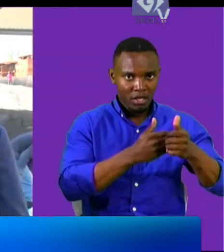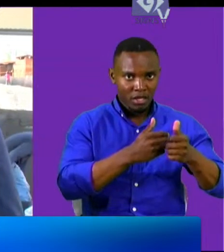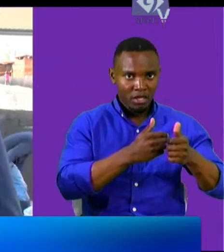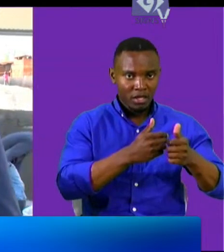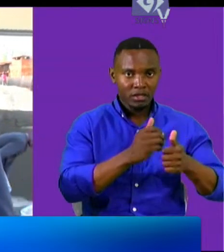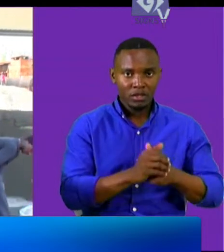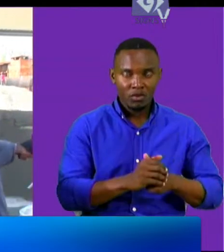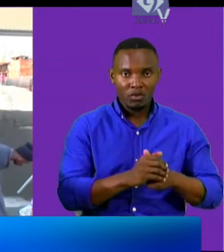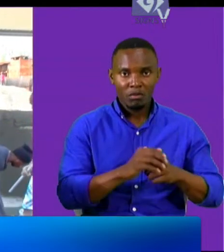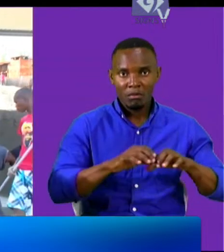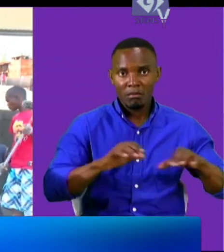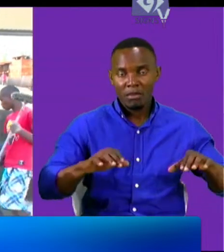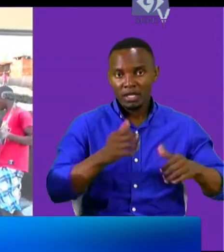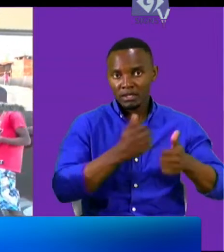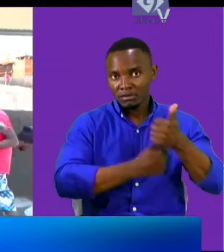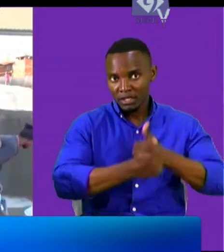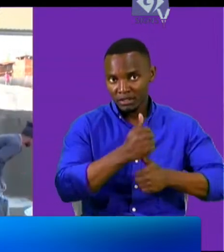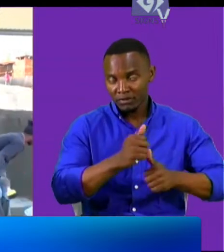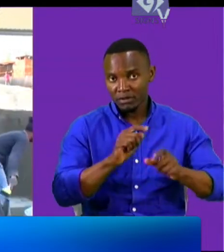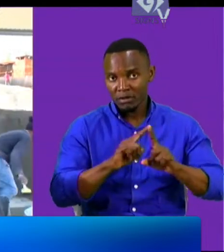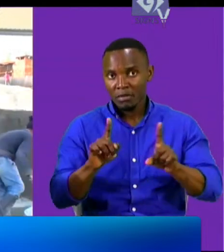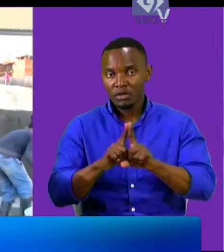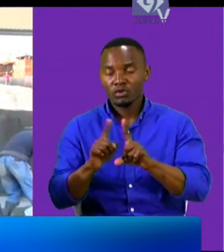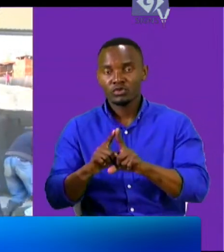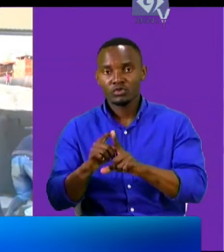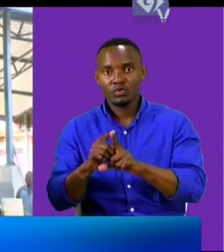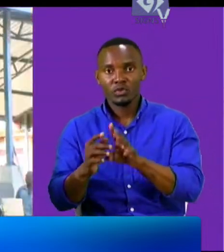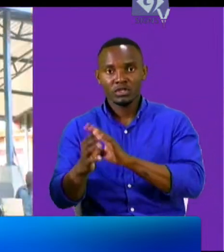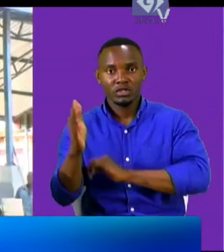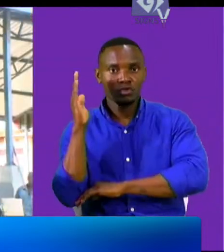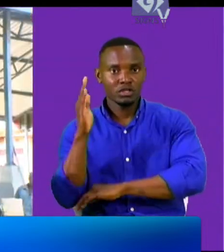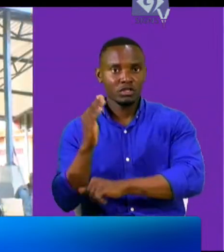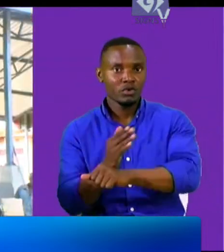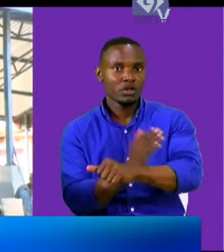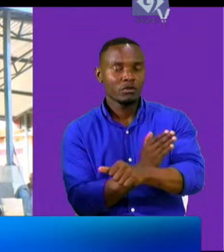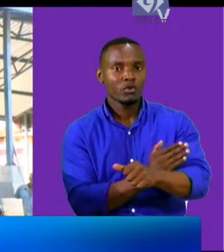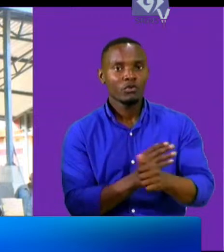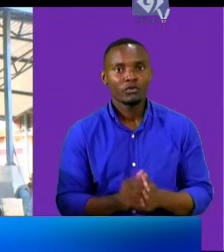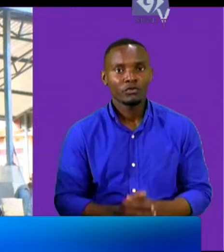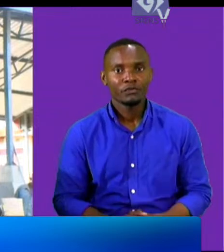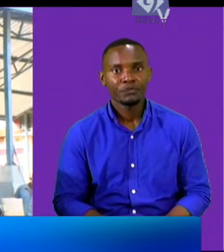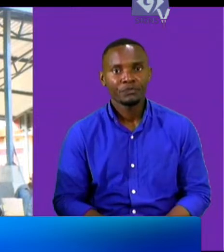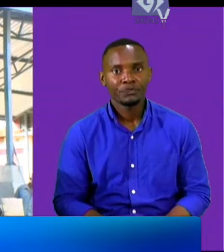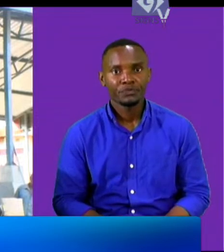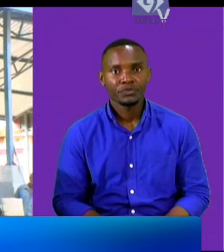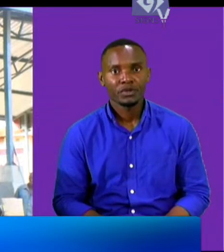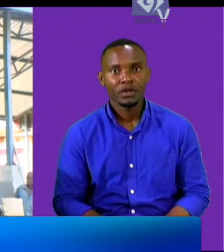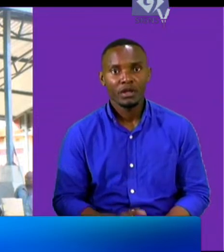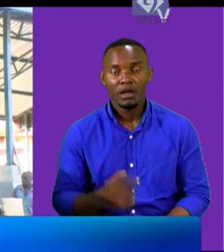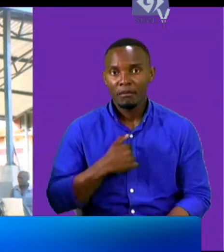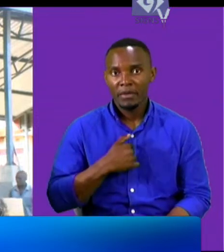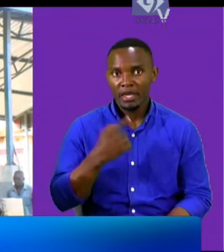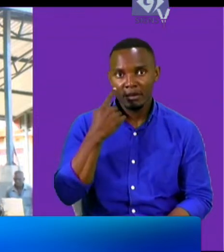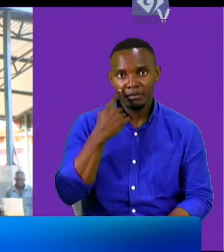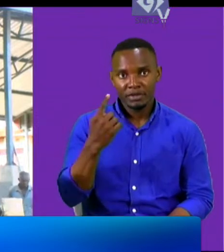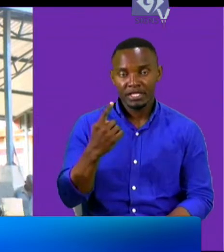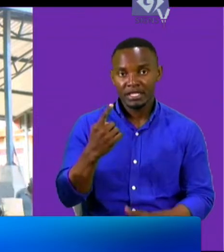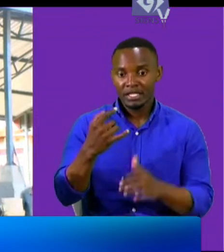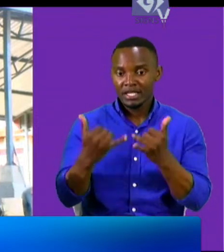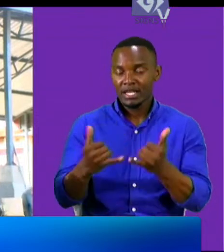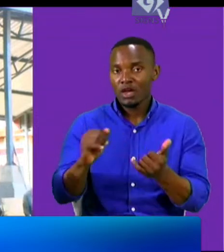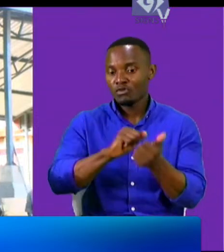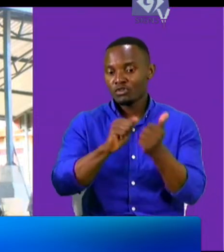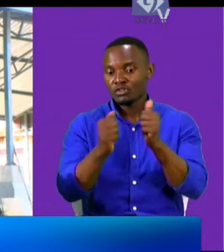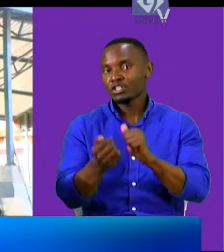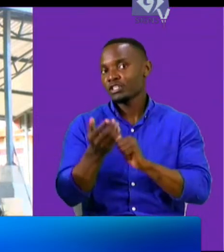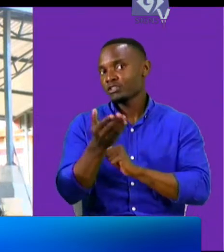of improvement in terms of security around and all that. Naona kuna mabadiliko imekuja hapa tauni ya Togonye kwa sababu